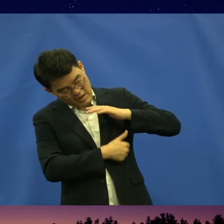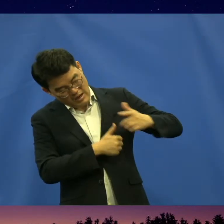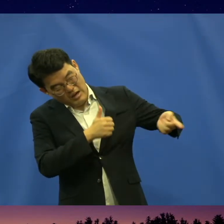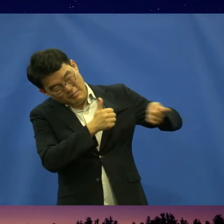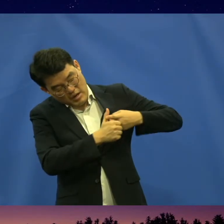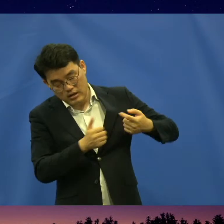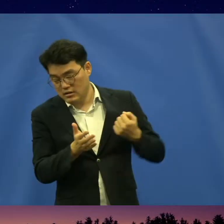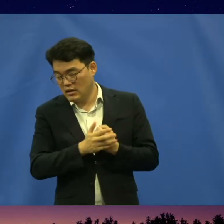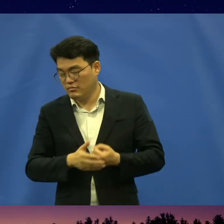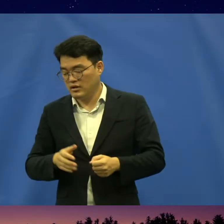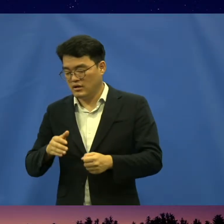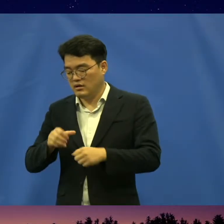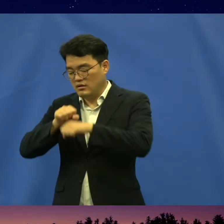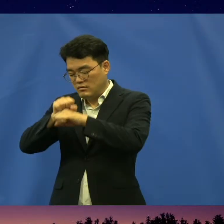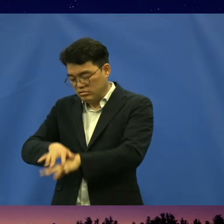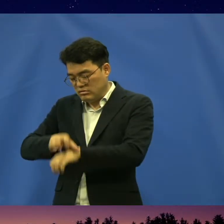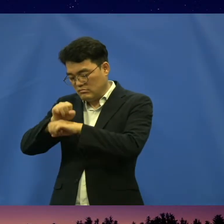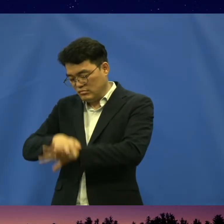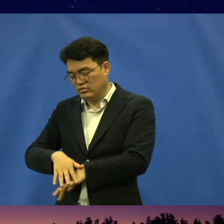끝을 못 맺는,